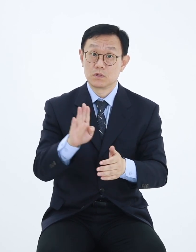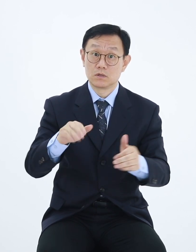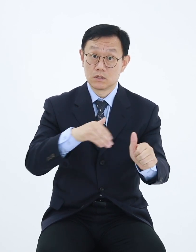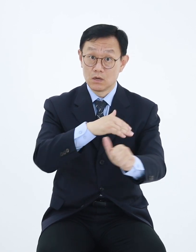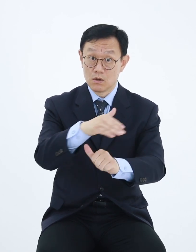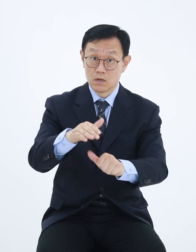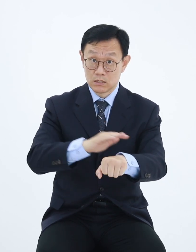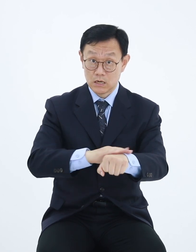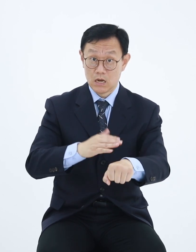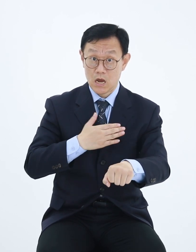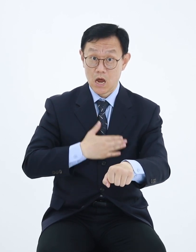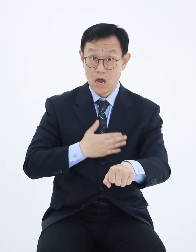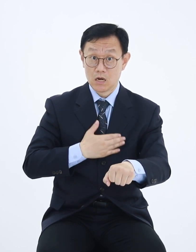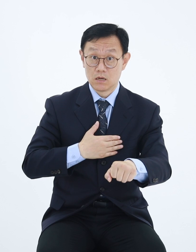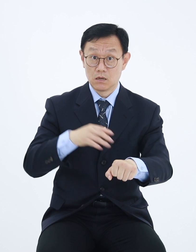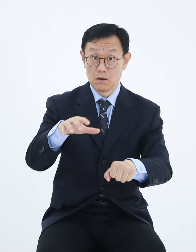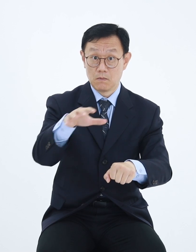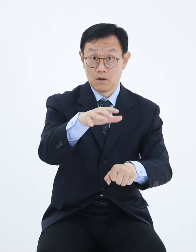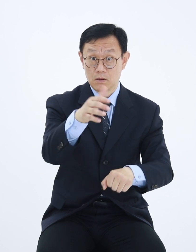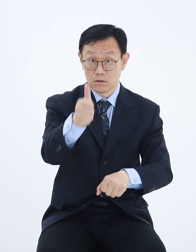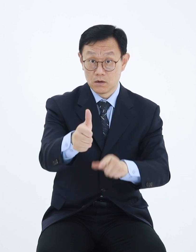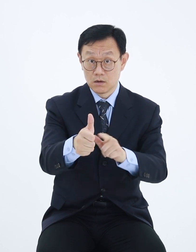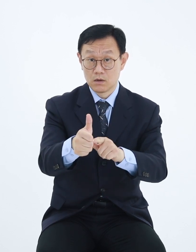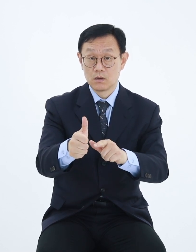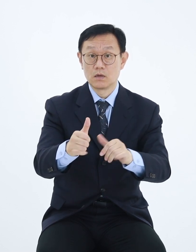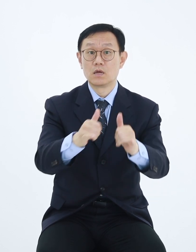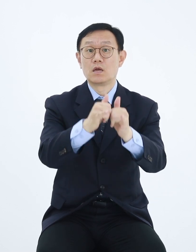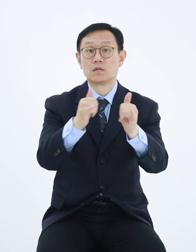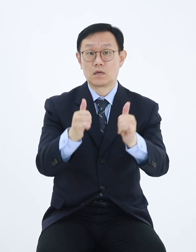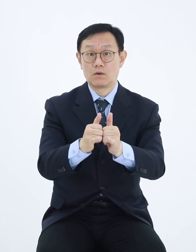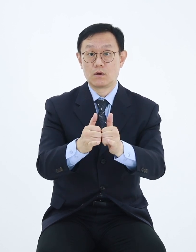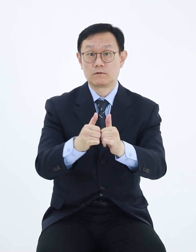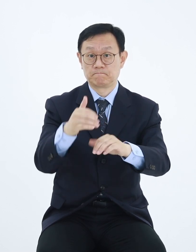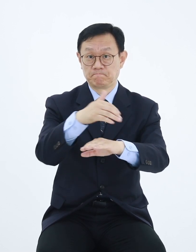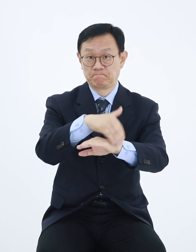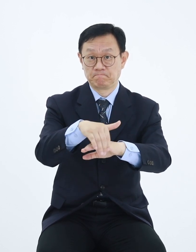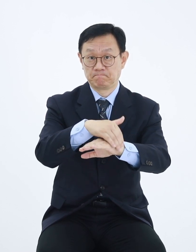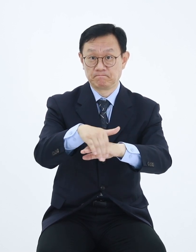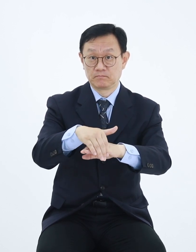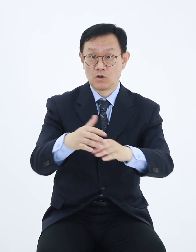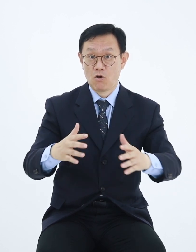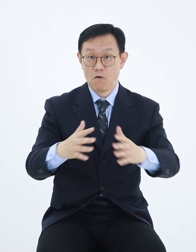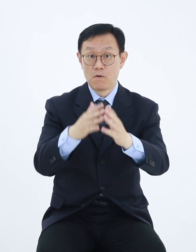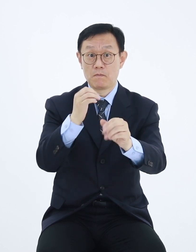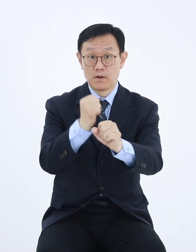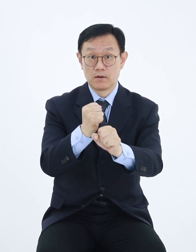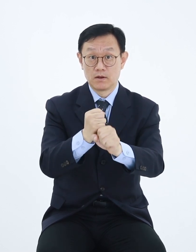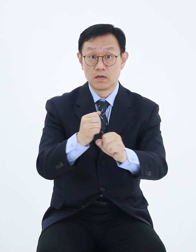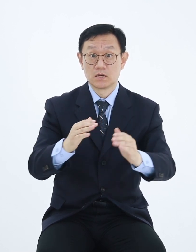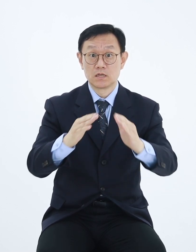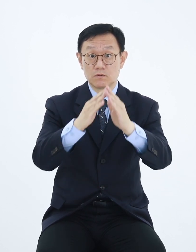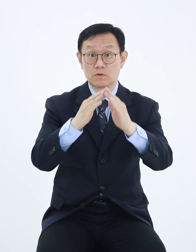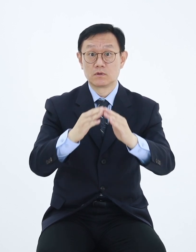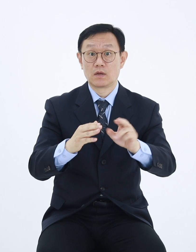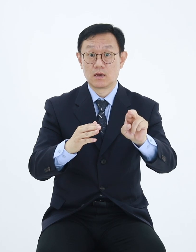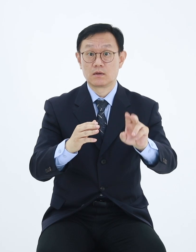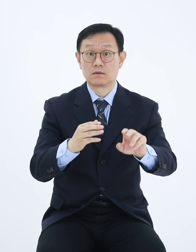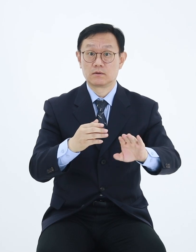마을 의장은 사회적 프로젝트를 위한 건물을 지을 목적으로 지분건설을 반대하는 이웃 날씨에 집을 사려고도 했지만